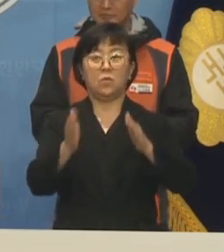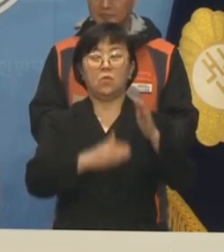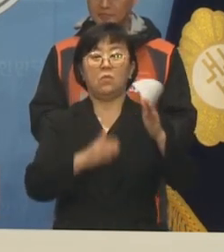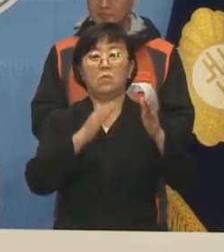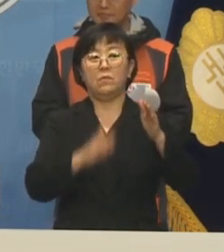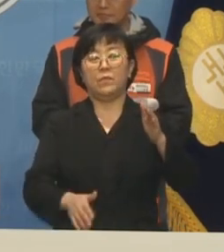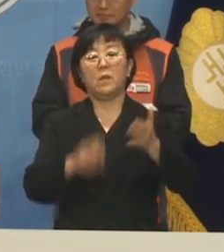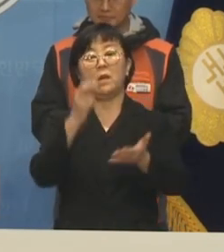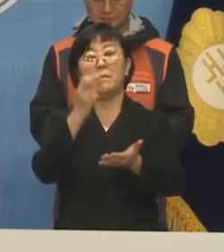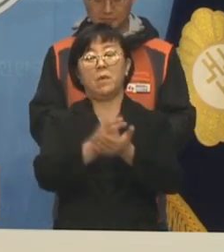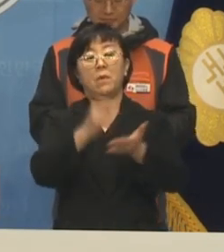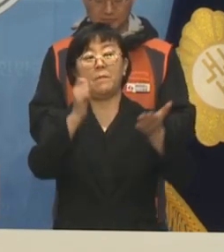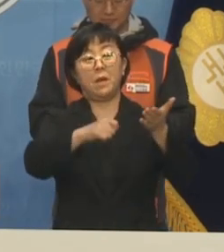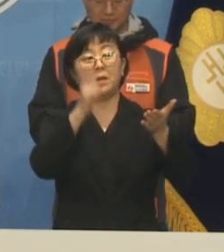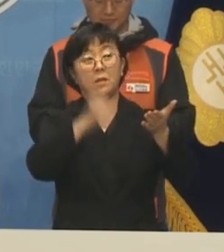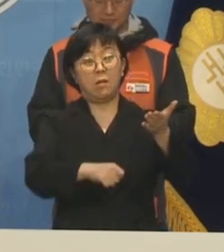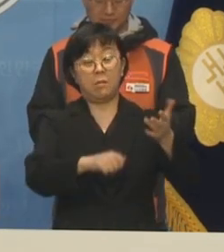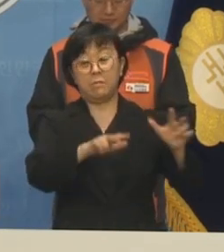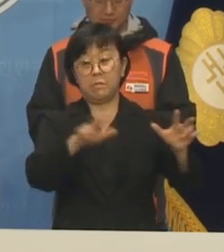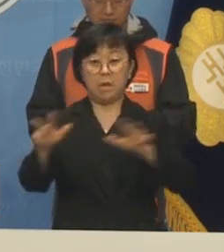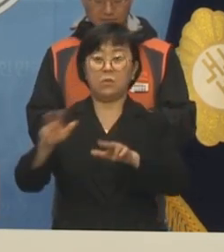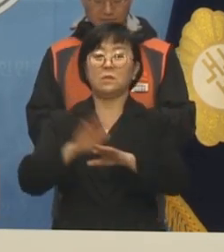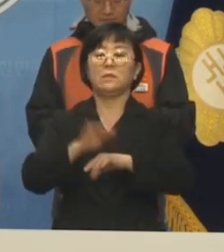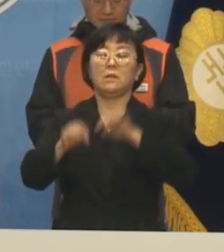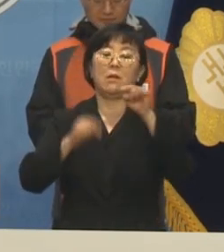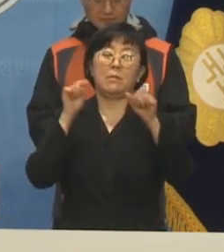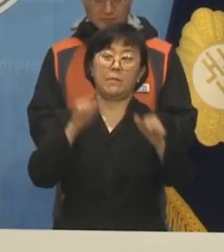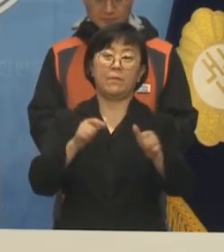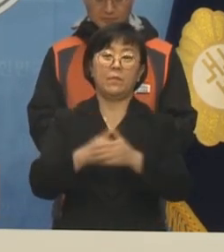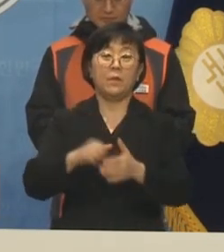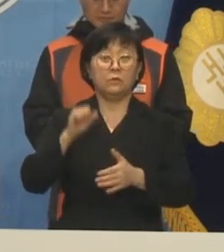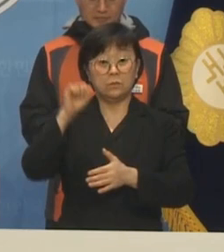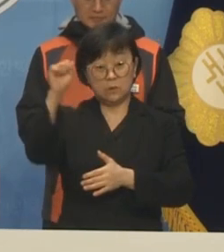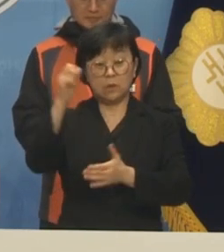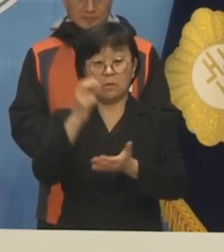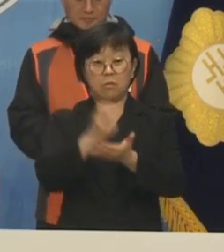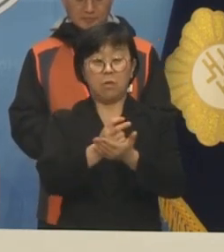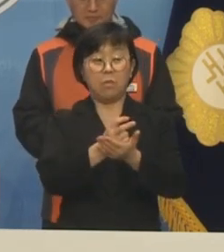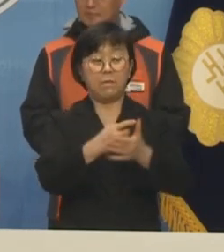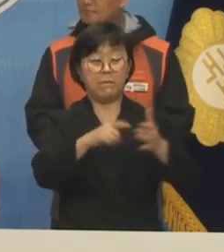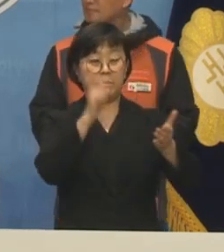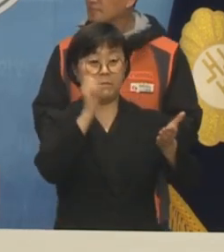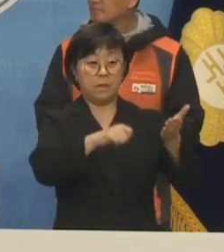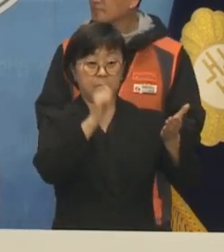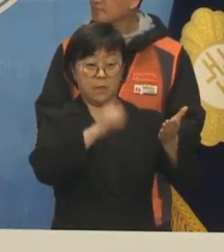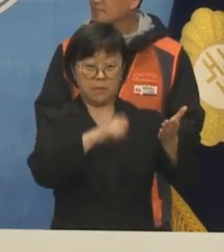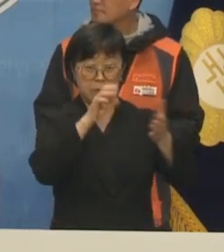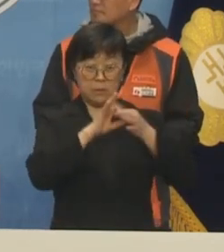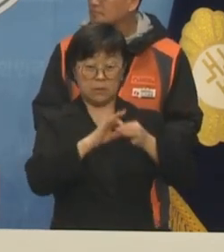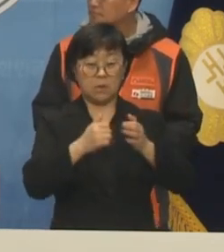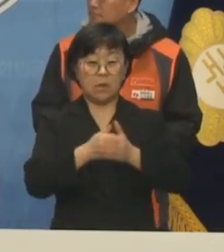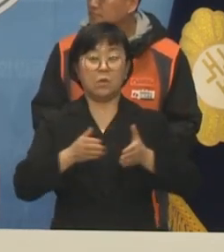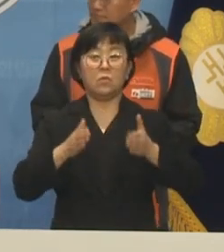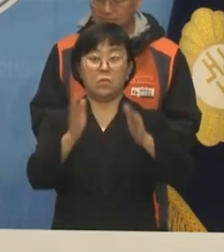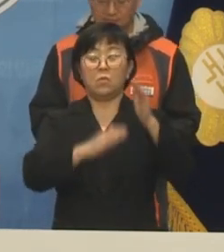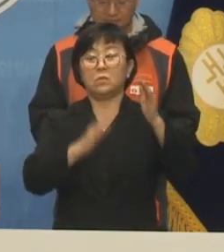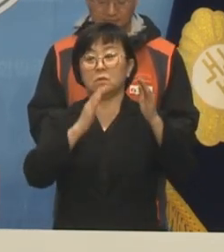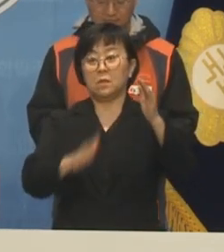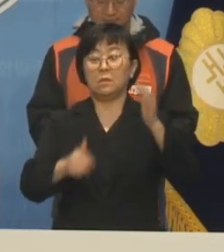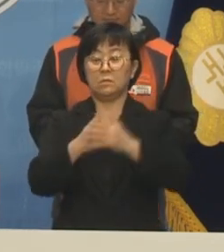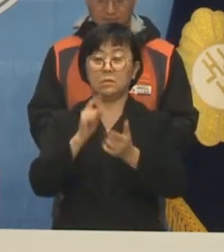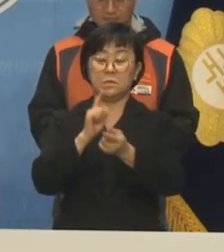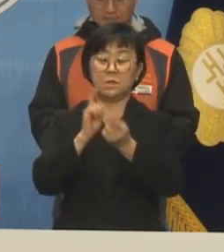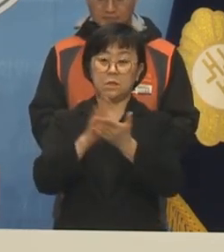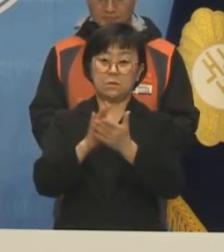한국도로공사는 법원 판결 즉시 이행하라. 투쟁과 법원 판결을 통해 한국도로공사에